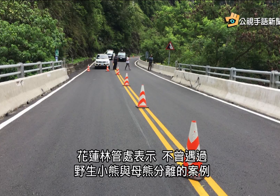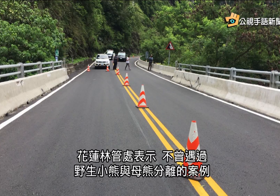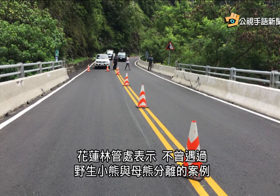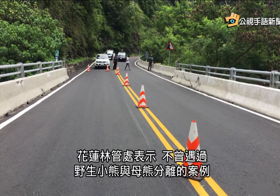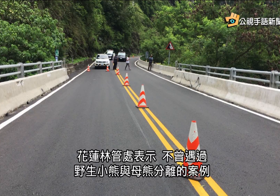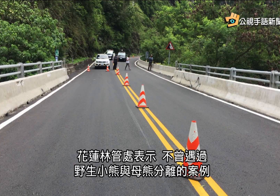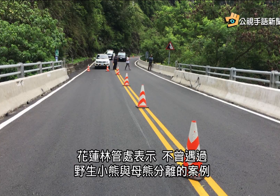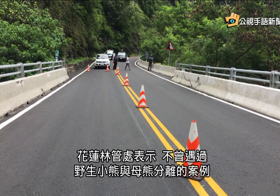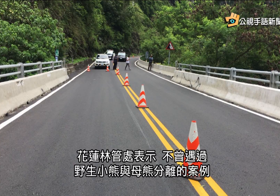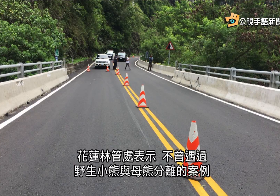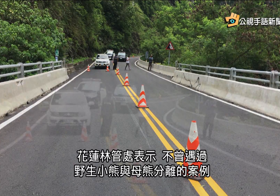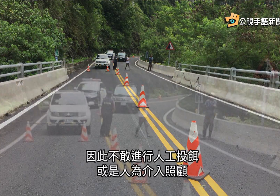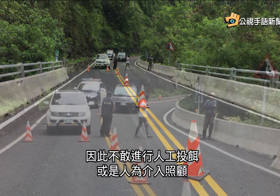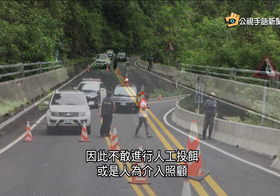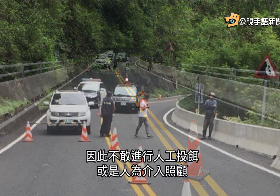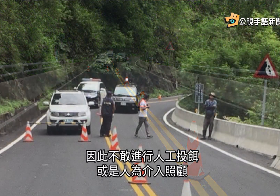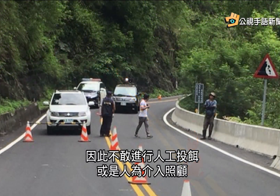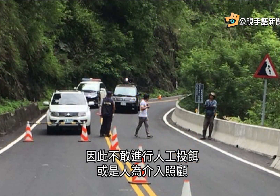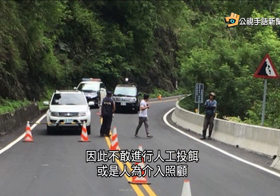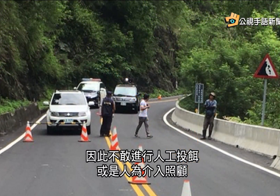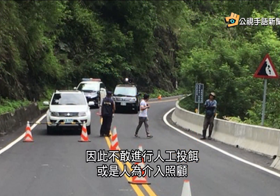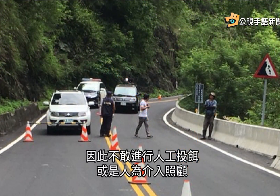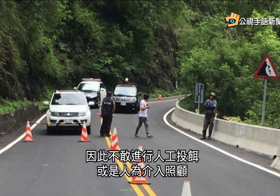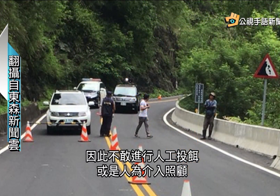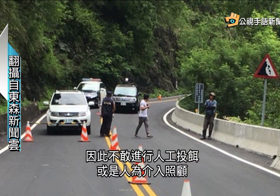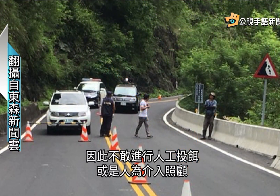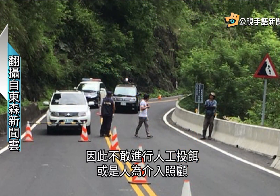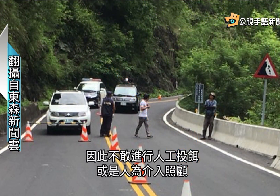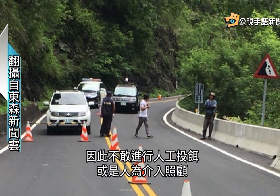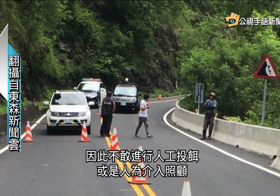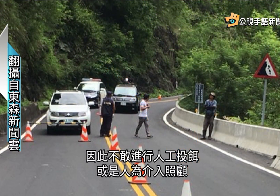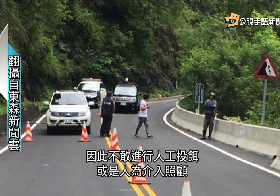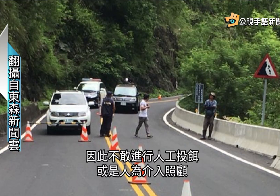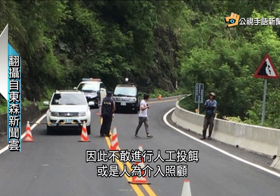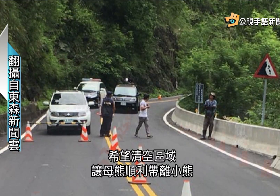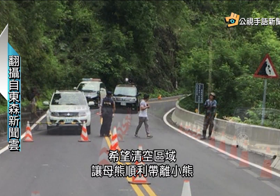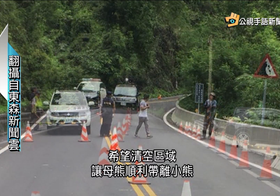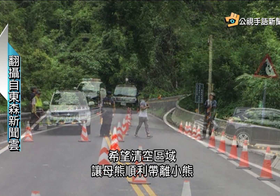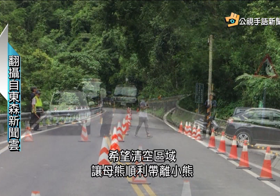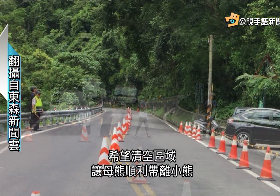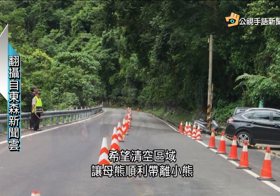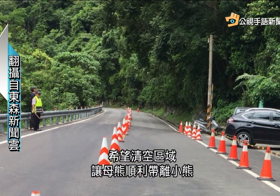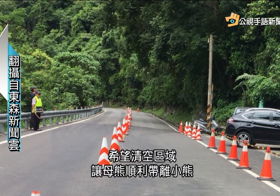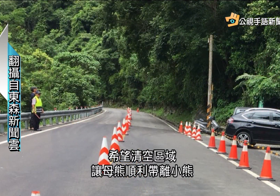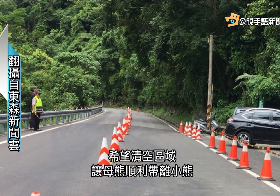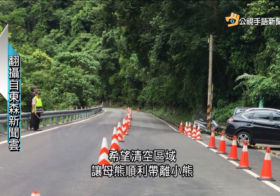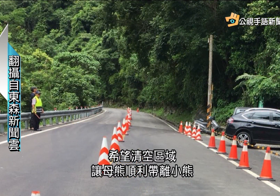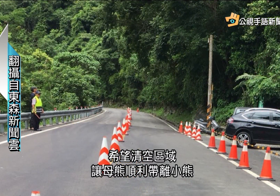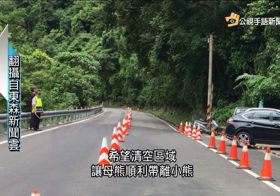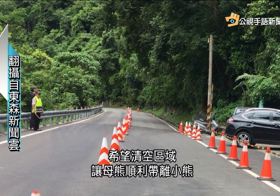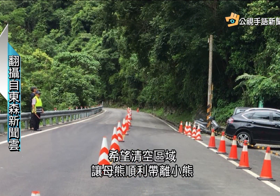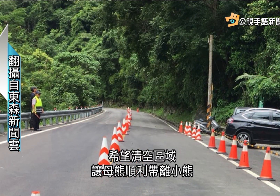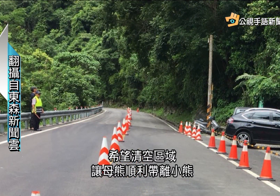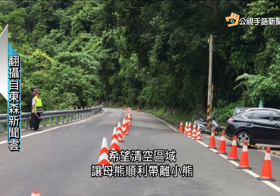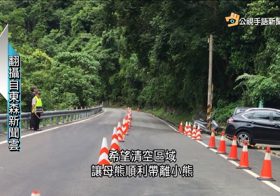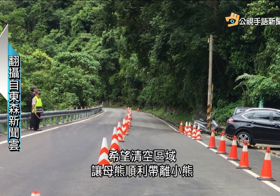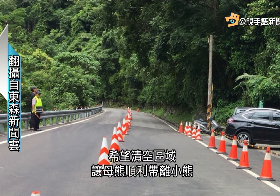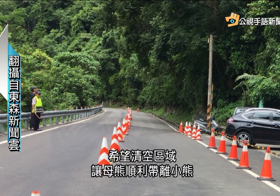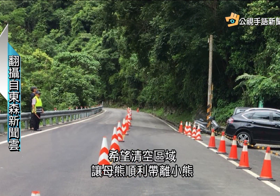案例，因此不敢进行人工投饵或是人为介入照顾，希望清空区域，让母熊顺利带离小熊。明天下